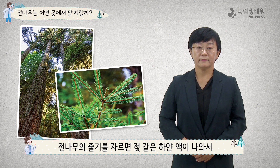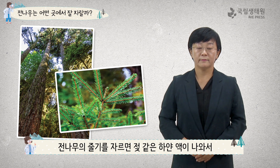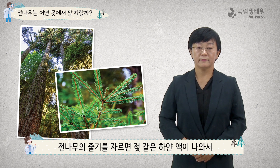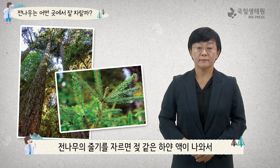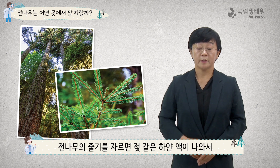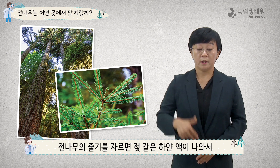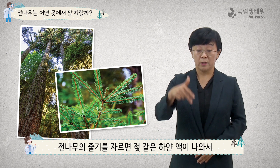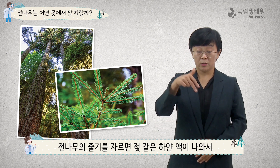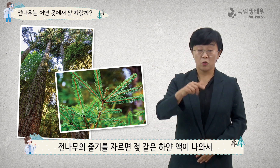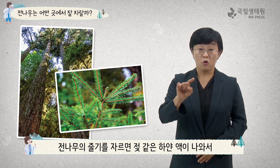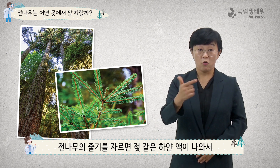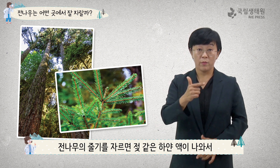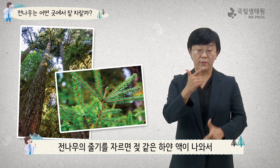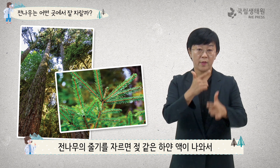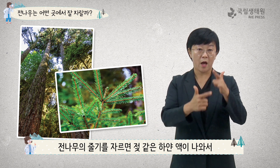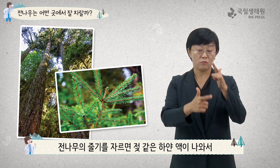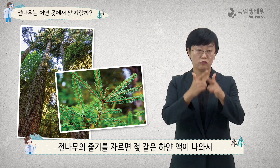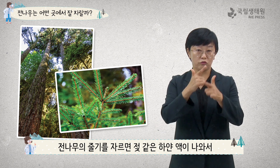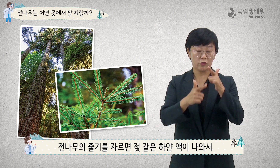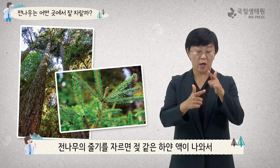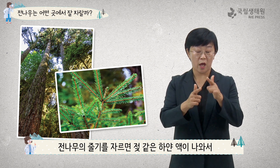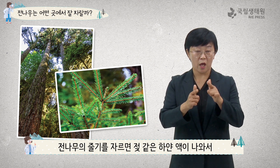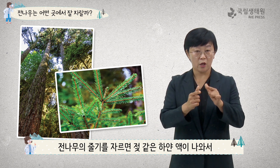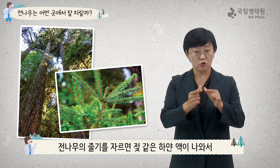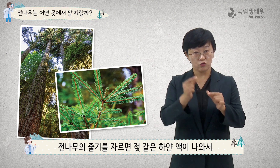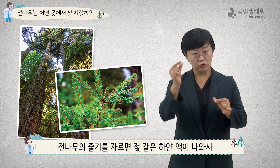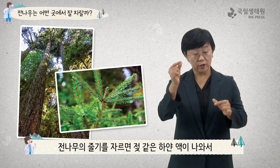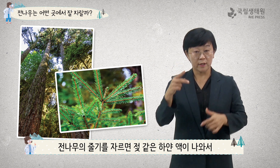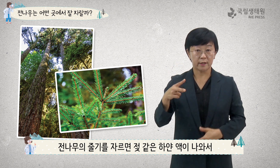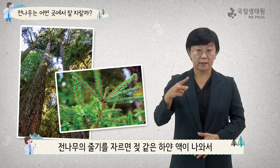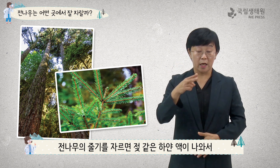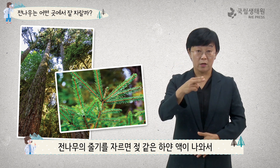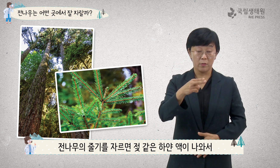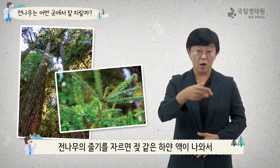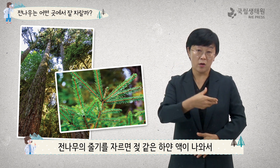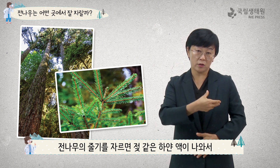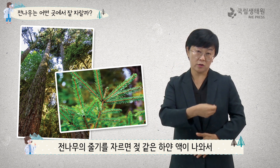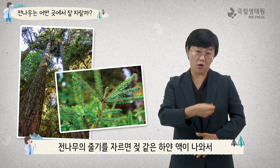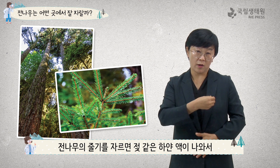전나무의 줄기를 자르면 적 같은 하얀 액이 나와서